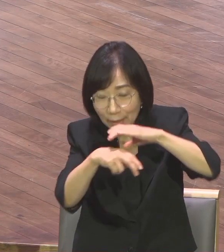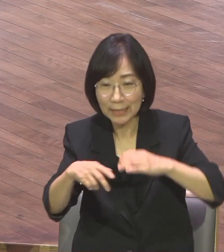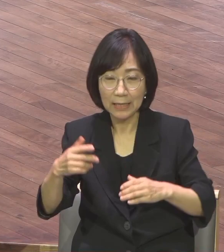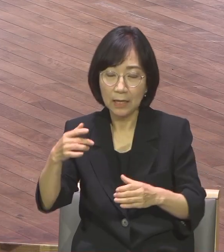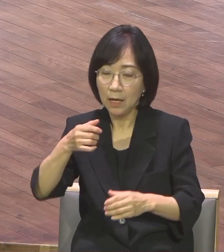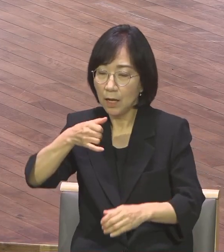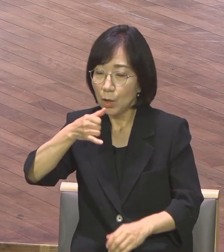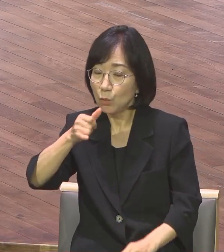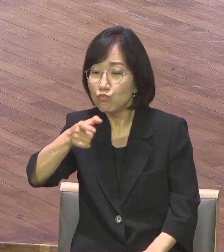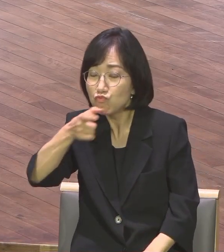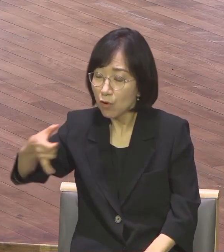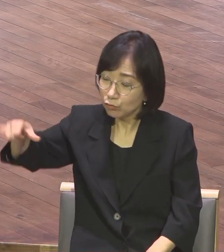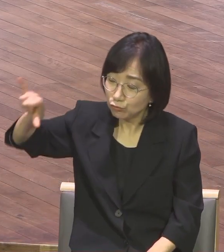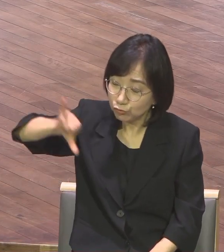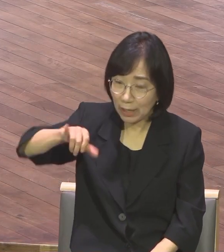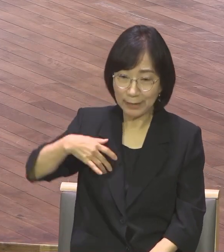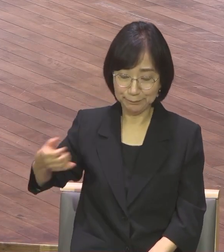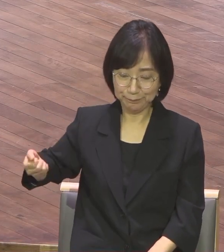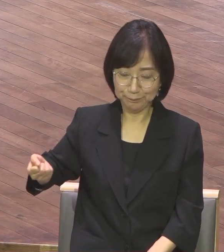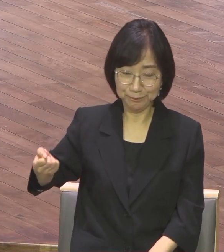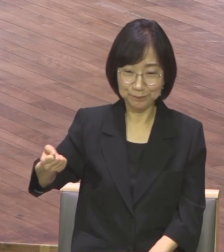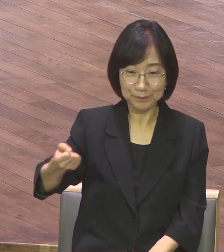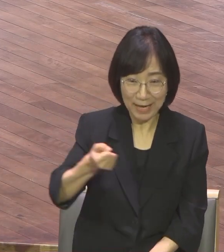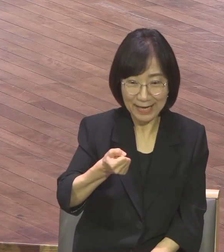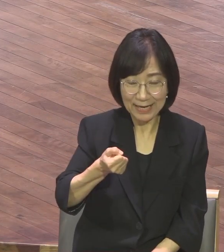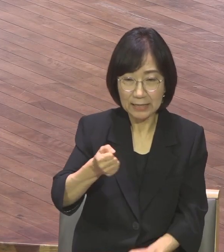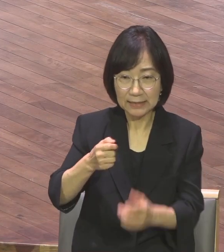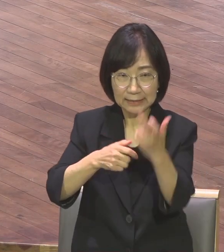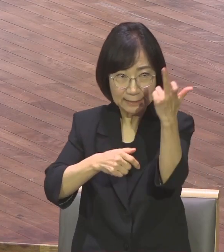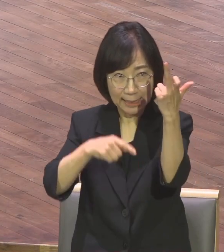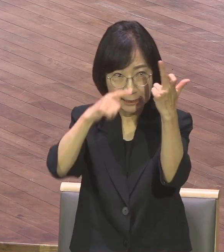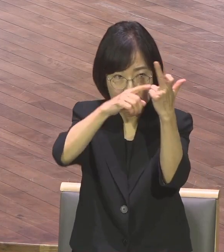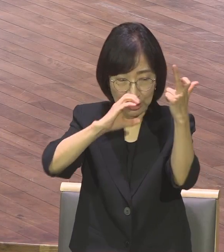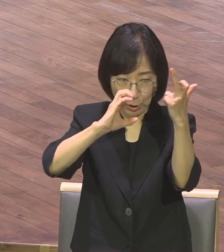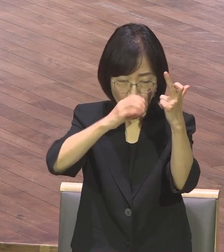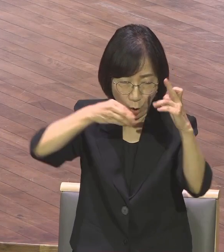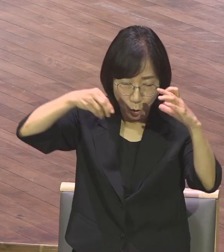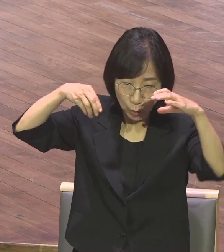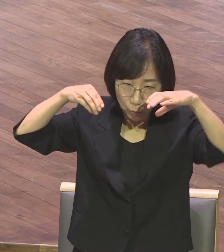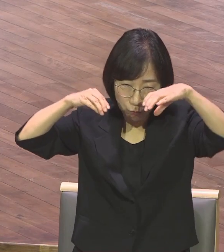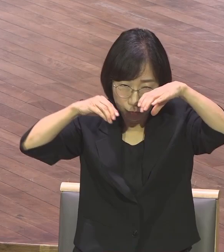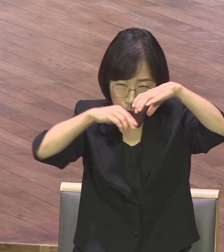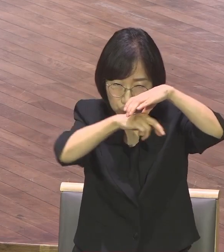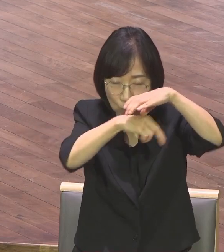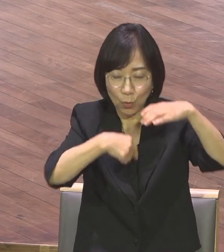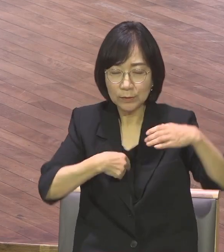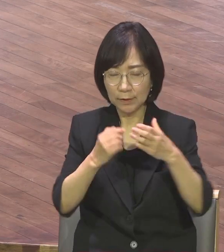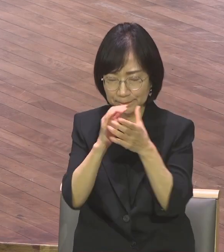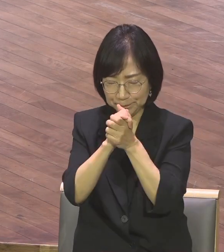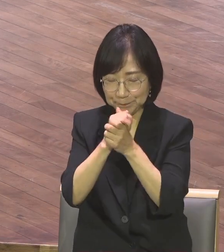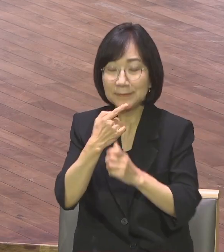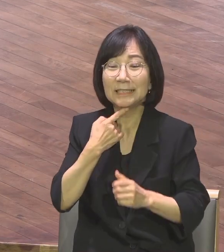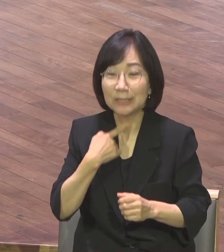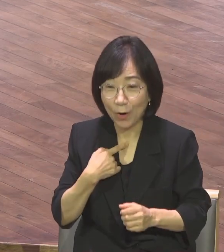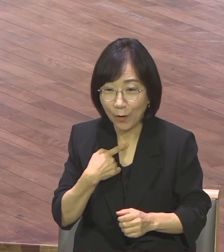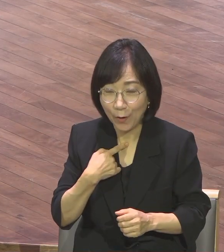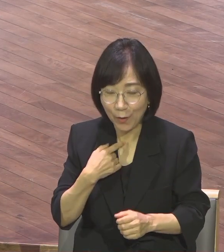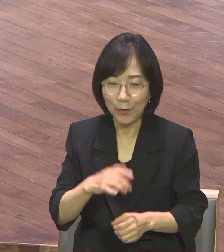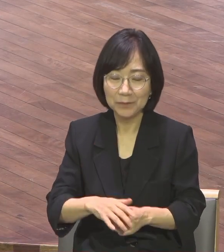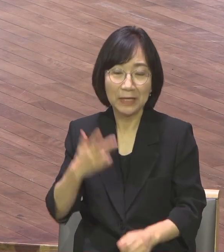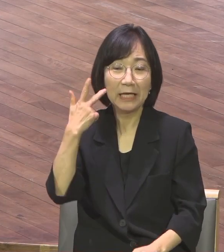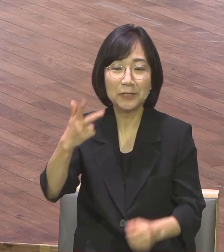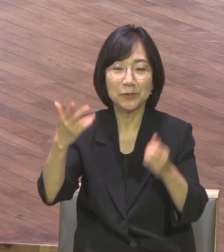동안 산 꼭대기에서 혼자 그렇게 기도하고 혼자 있다가 내려오니까요. 먹기를